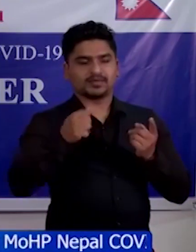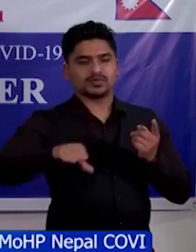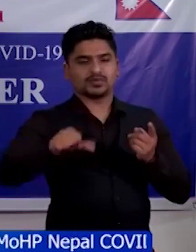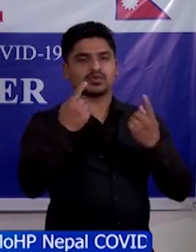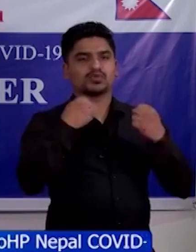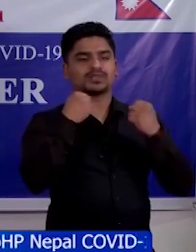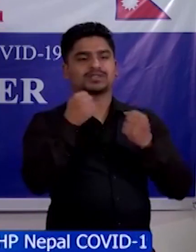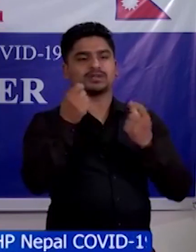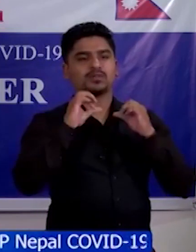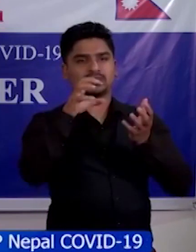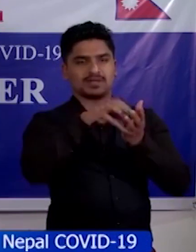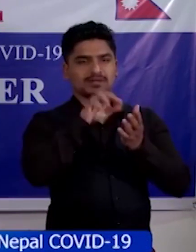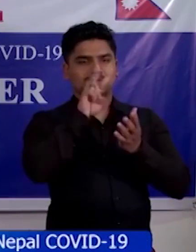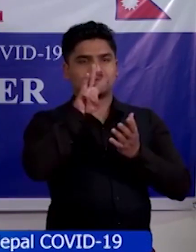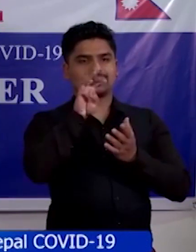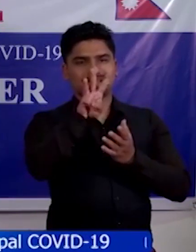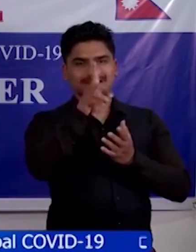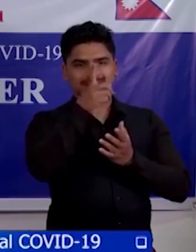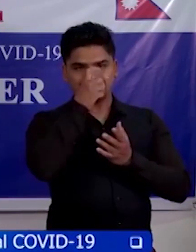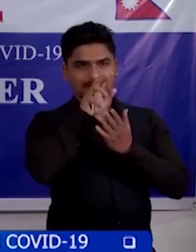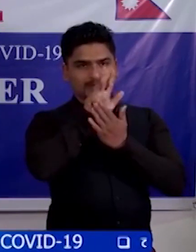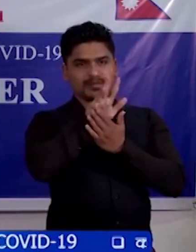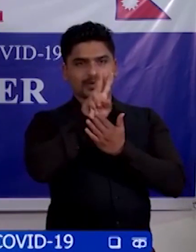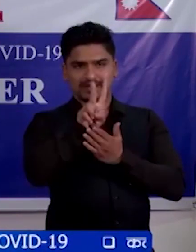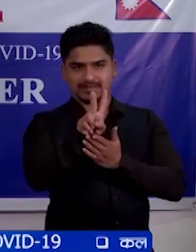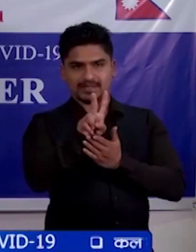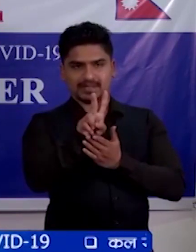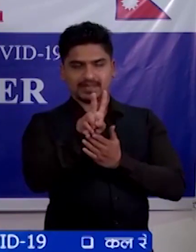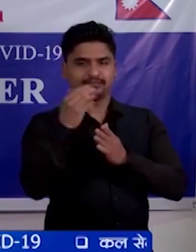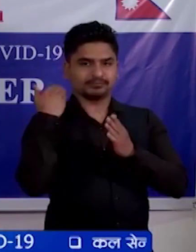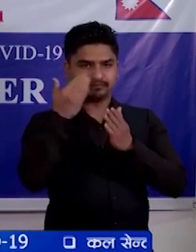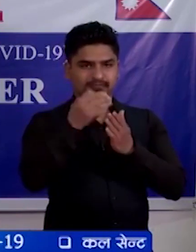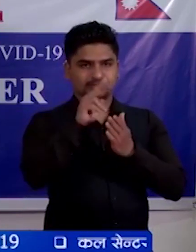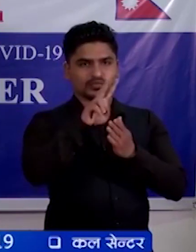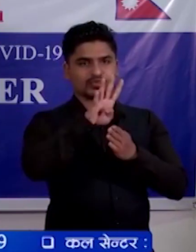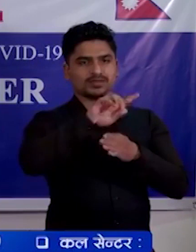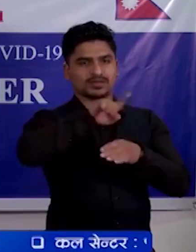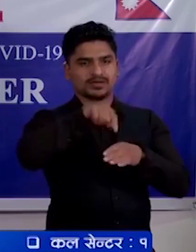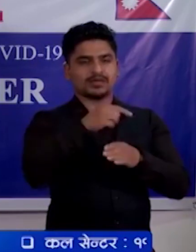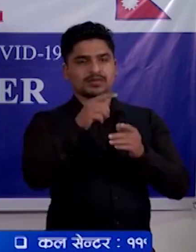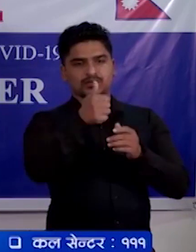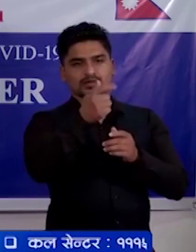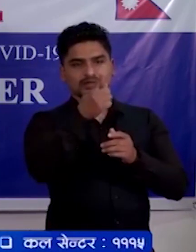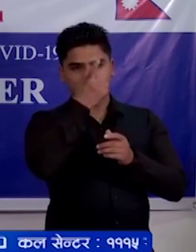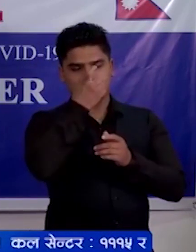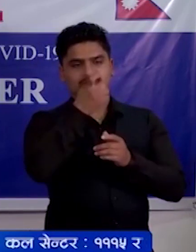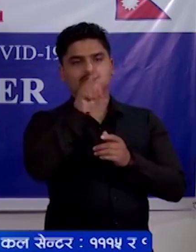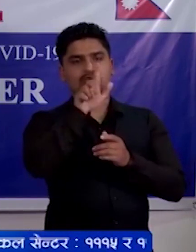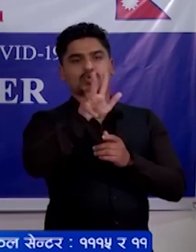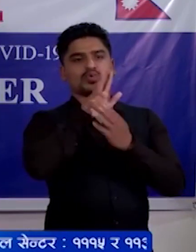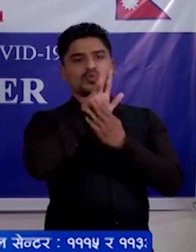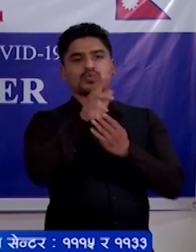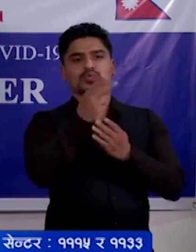प्रयोगशालामा 3,392 र गत 24 घन्टामा 609 जनाको गरिएको छ। यहाँ त्यसै